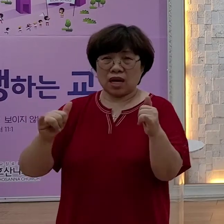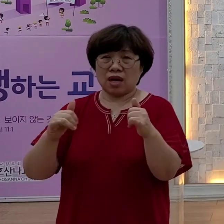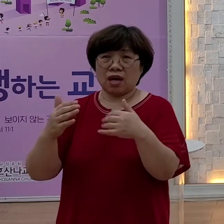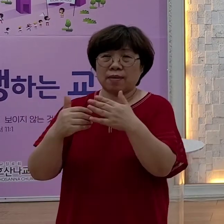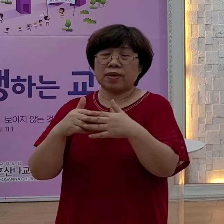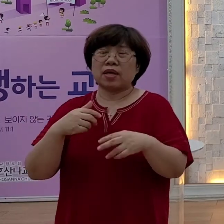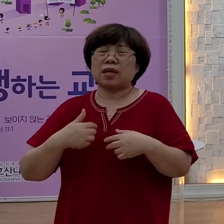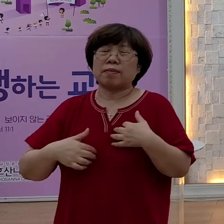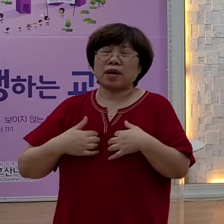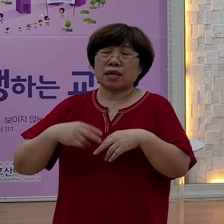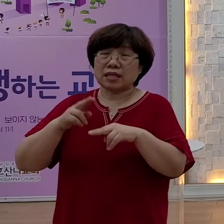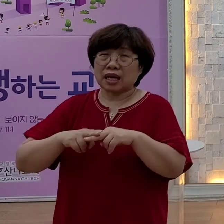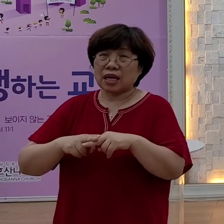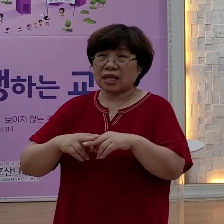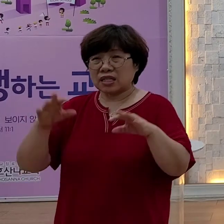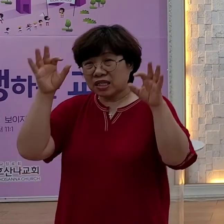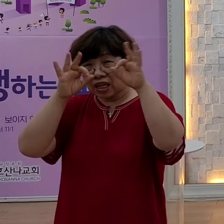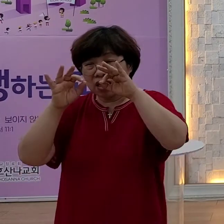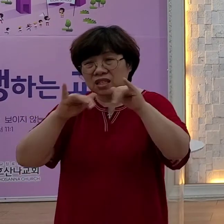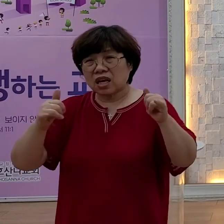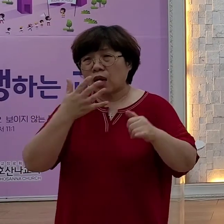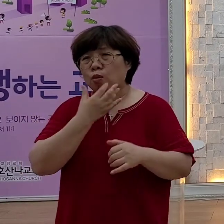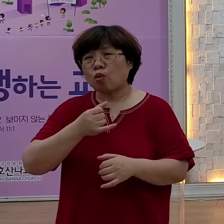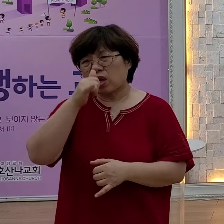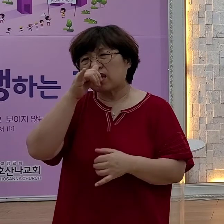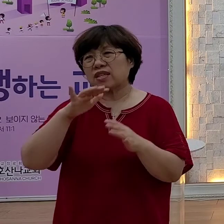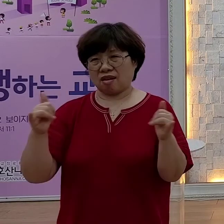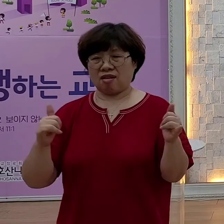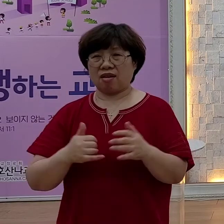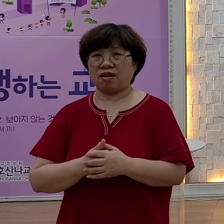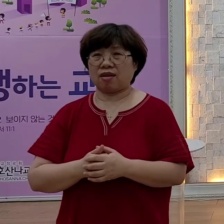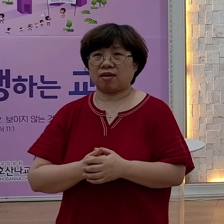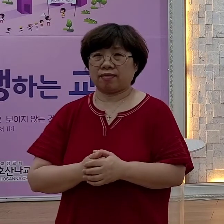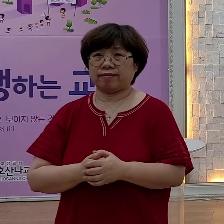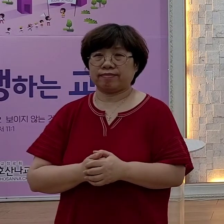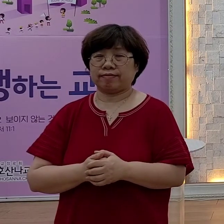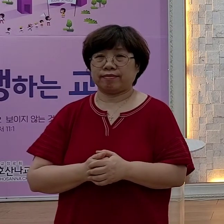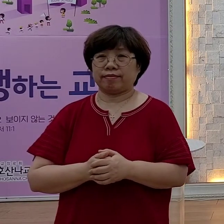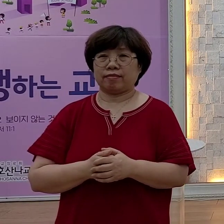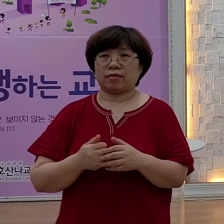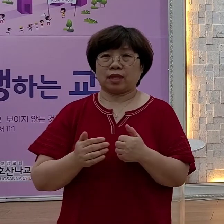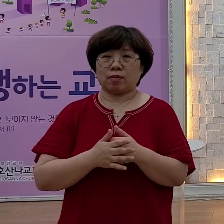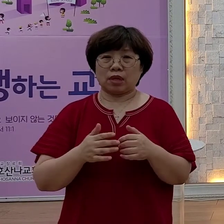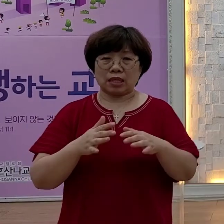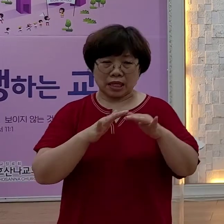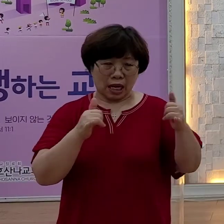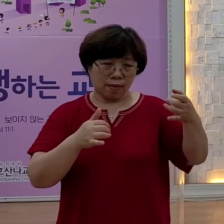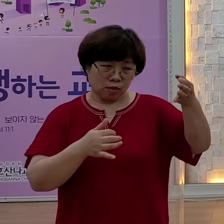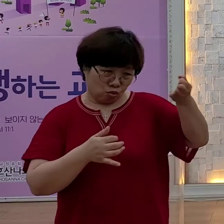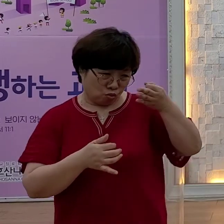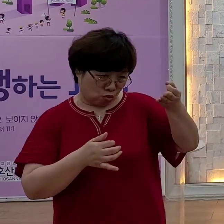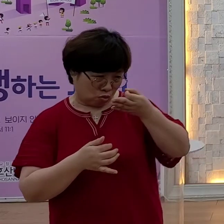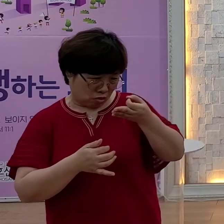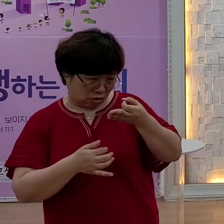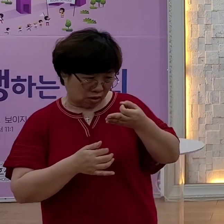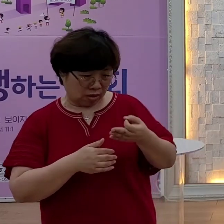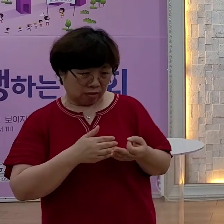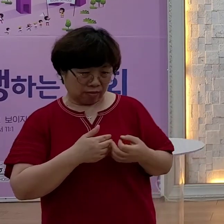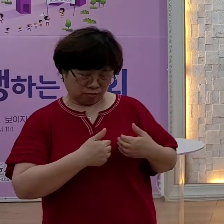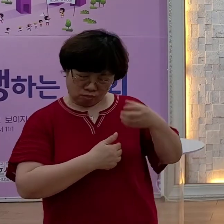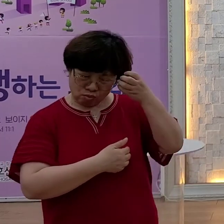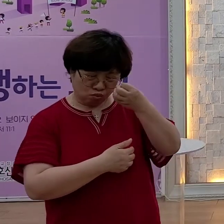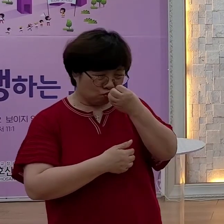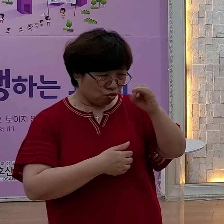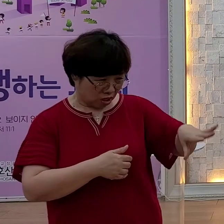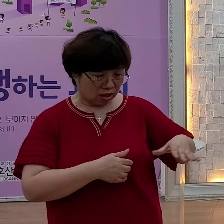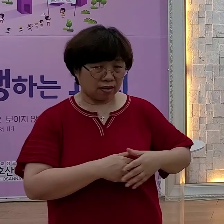가장 복된 자. 이것이 하나님이 원하시는 마음. 근데 우리 사람이 눈초리가 내 마음의 생각이 자꾸